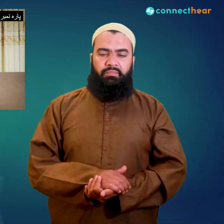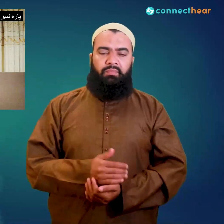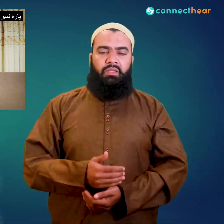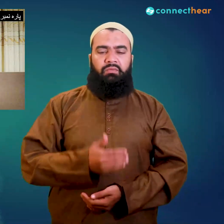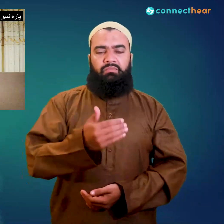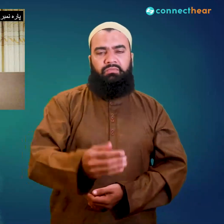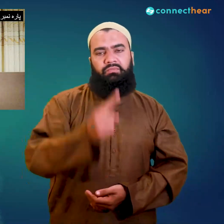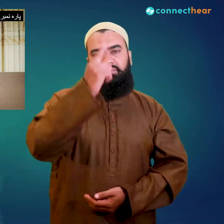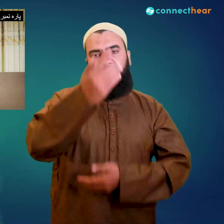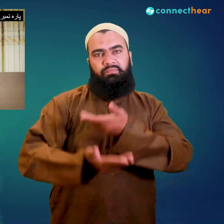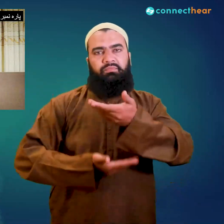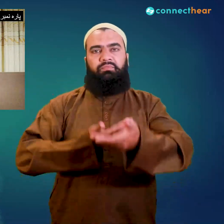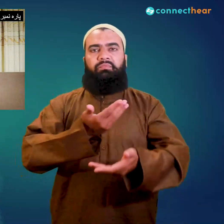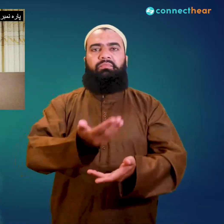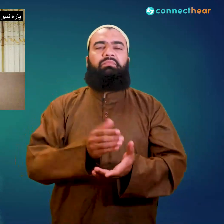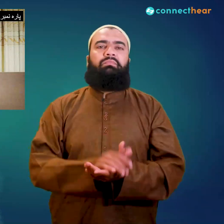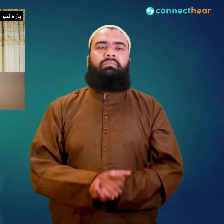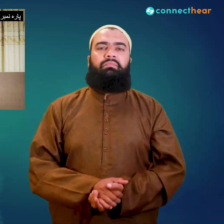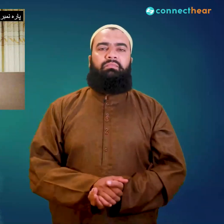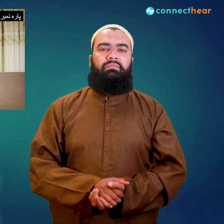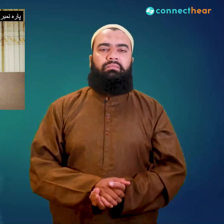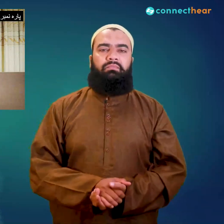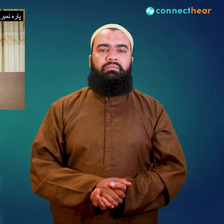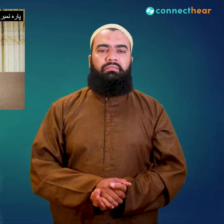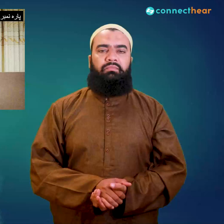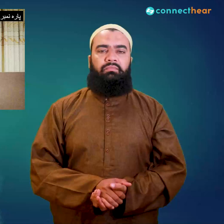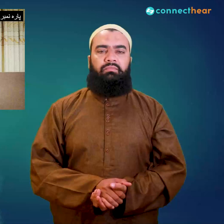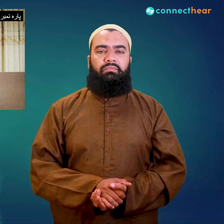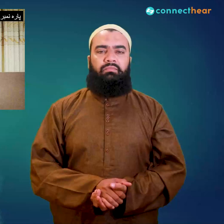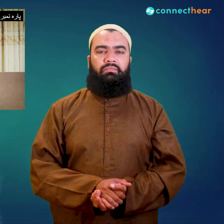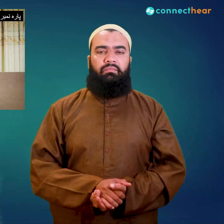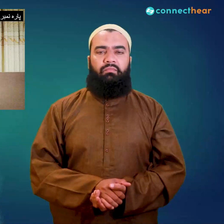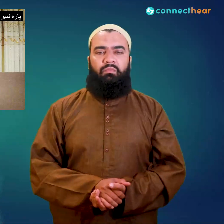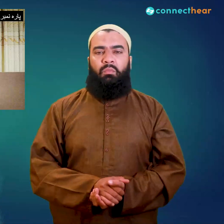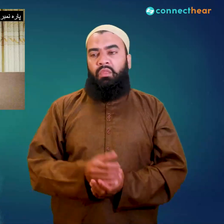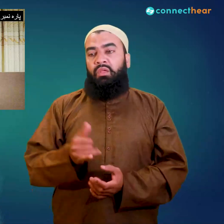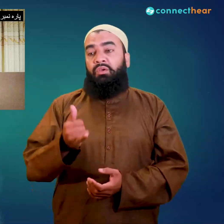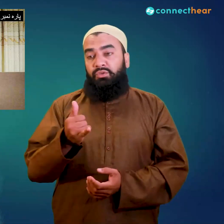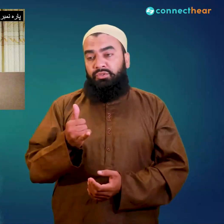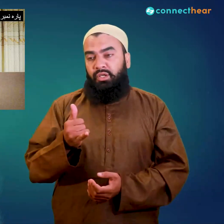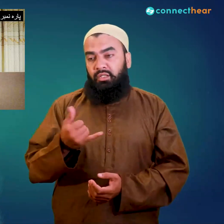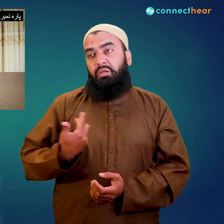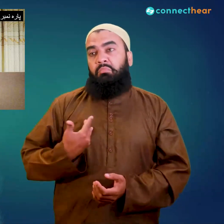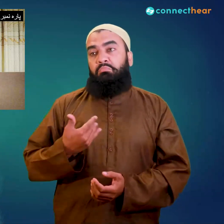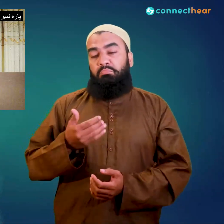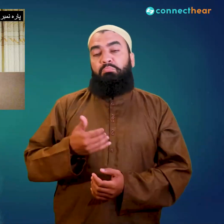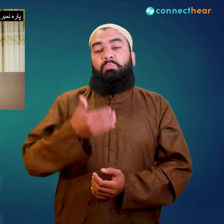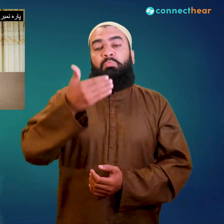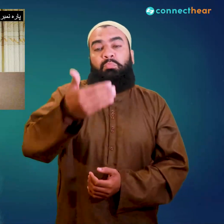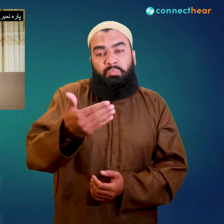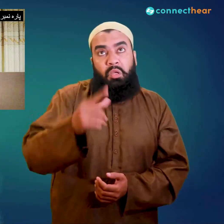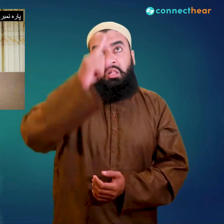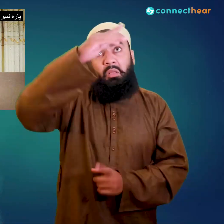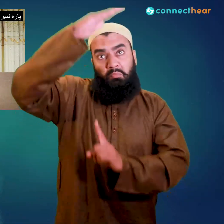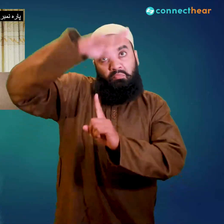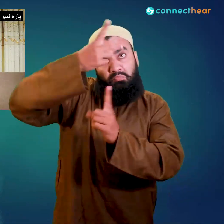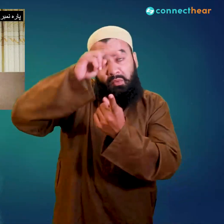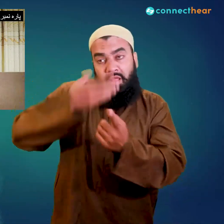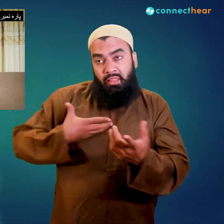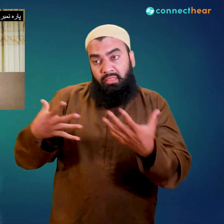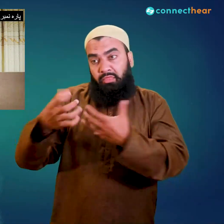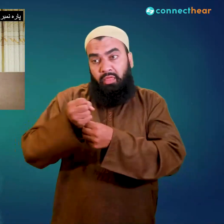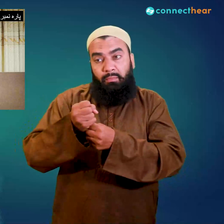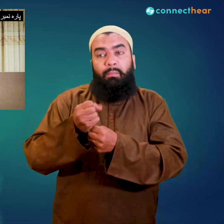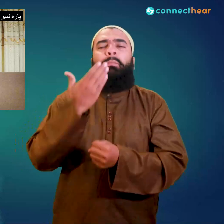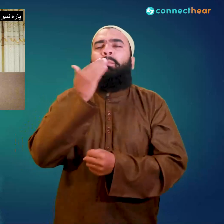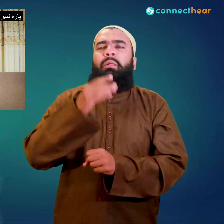آگے فرمایا عسى الله ان يأتيني بهم جميعا، ہو سکتا ہے کہ اللہ عن قریب ہم سب کو جمع کر دے گا۔ اللہ کی ذات